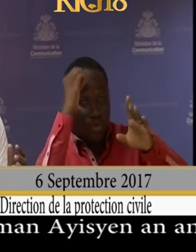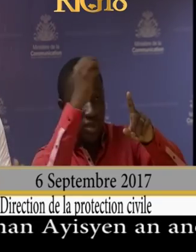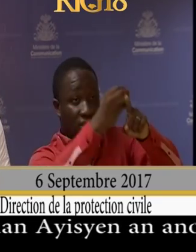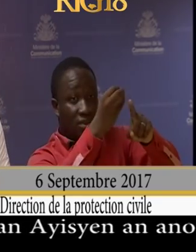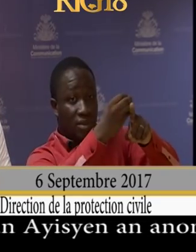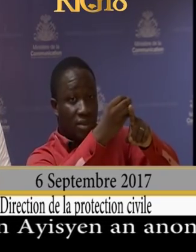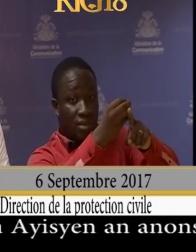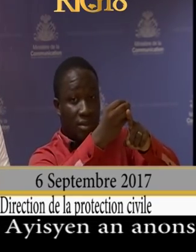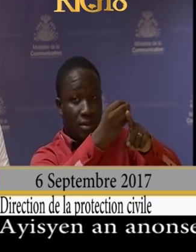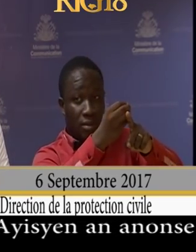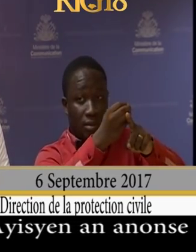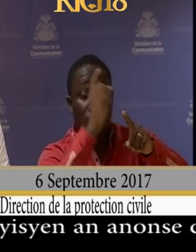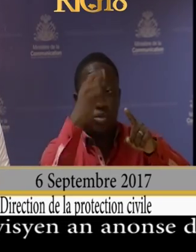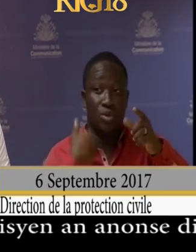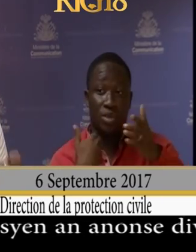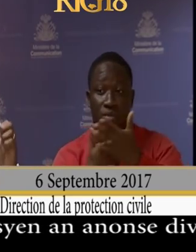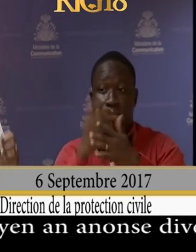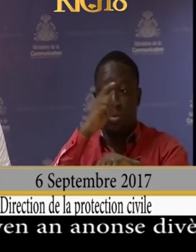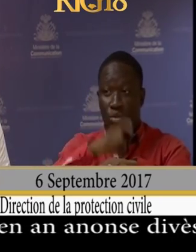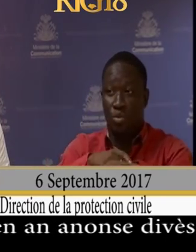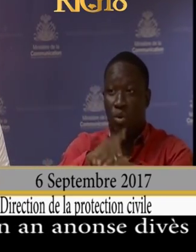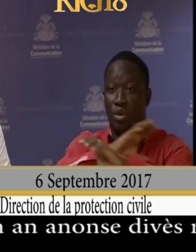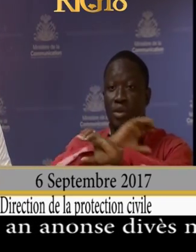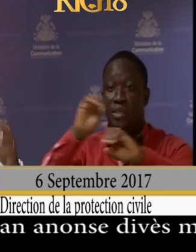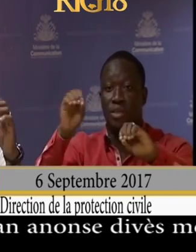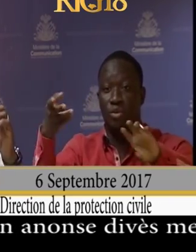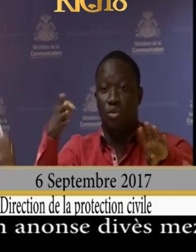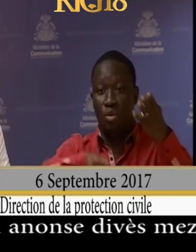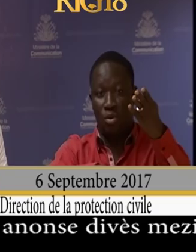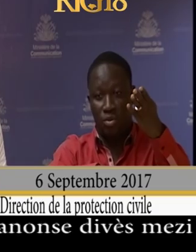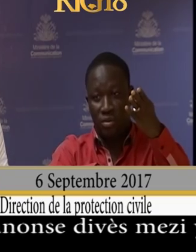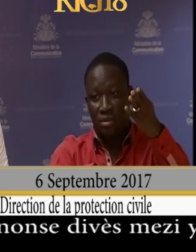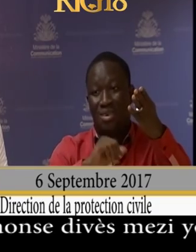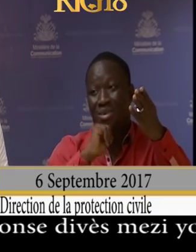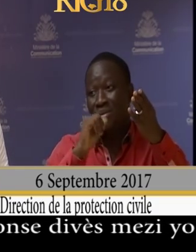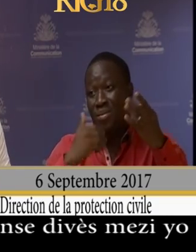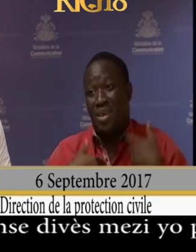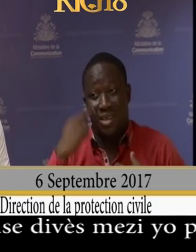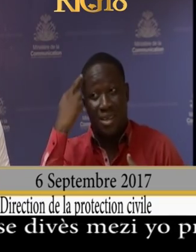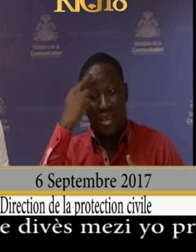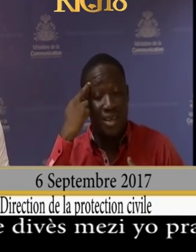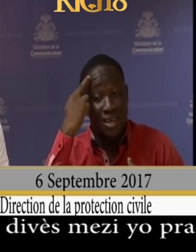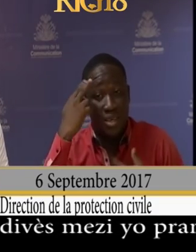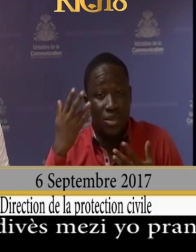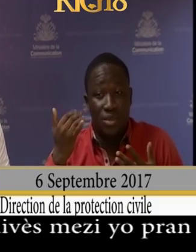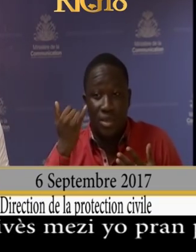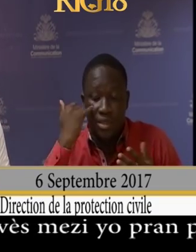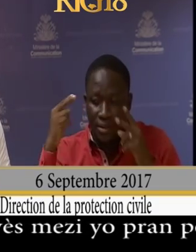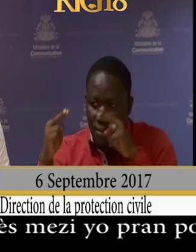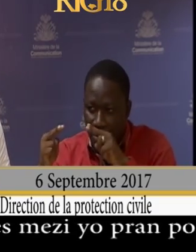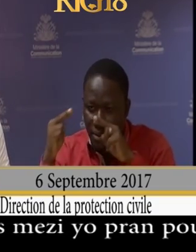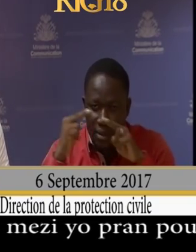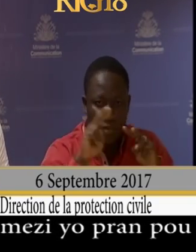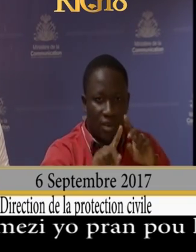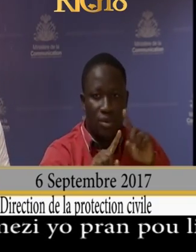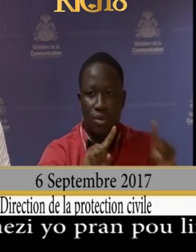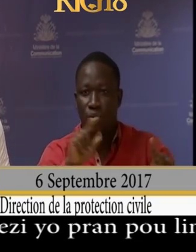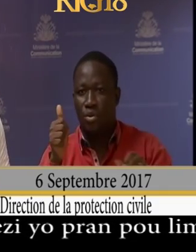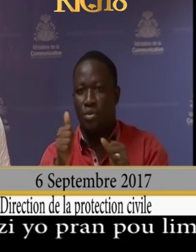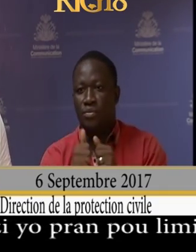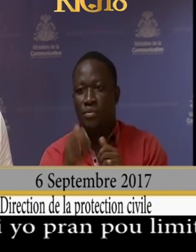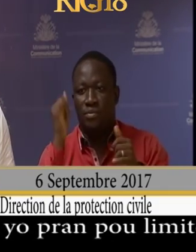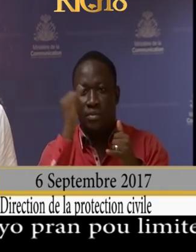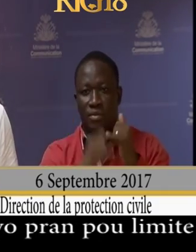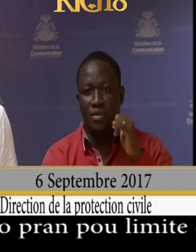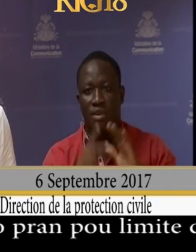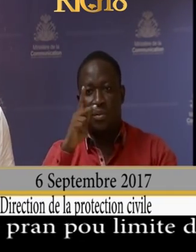c'est idéalement pour nous priver dans une situation côté que nous avons zéro mort, pas de raison pour ne pas faire si yon vous yeux sur l'autre, si yon accompagne l'autre. Dernier